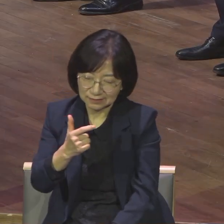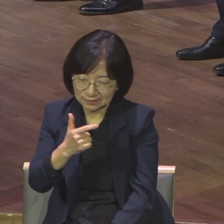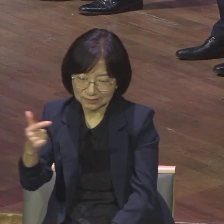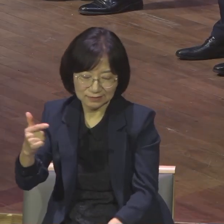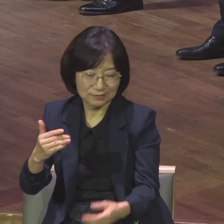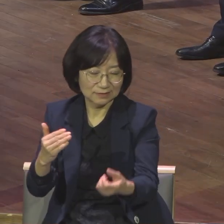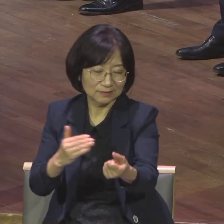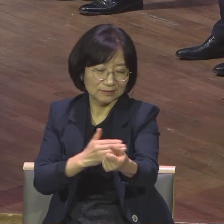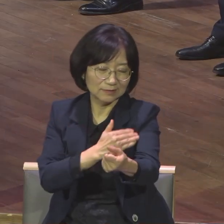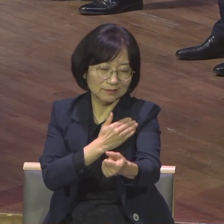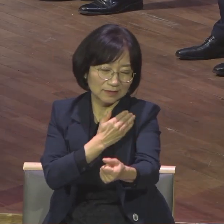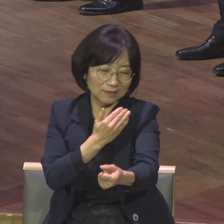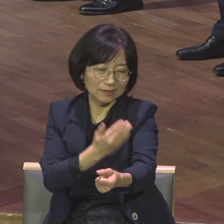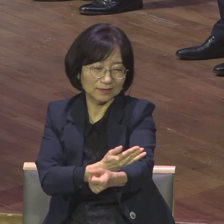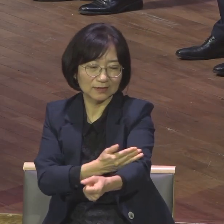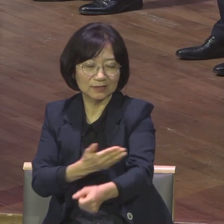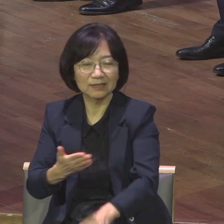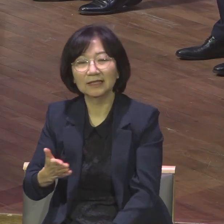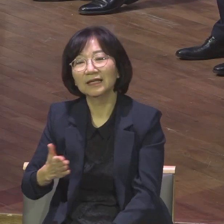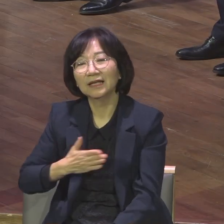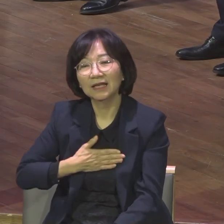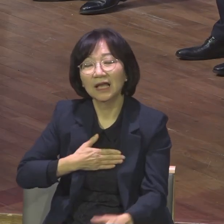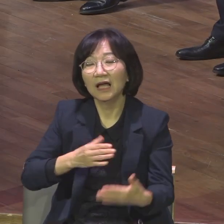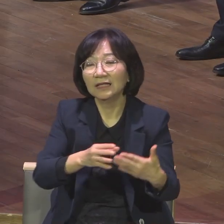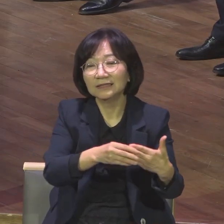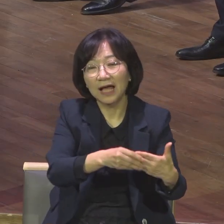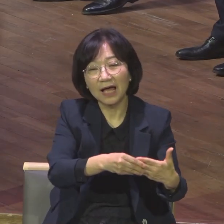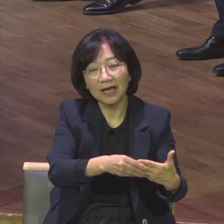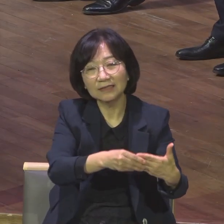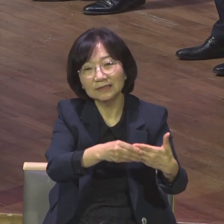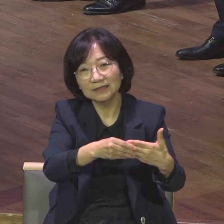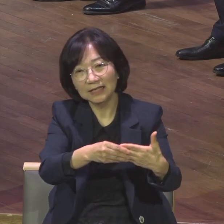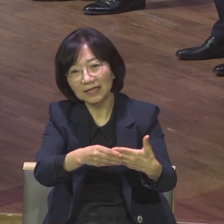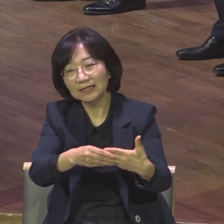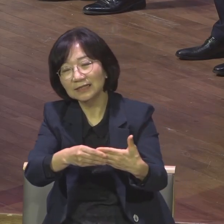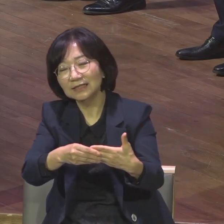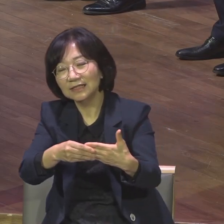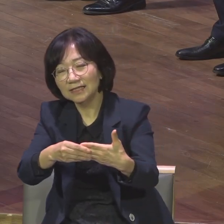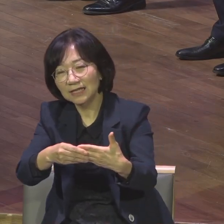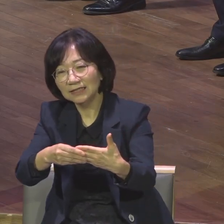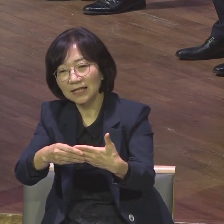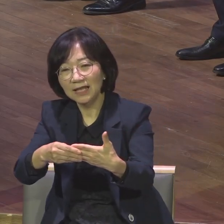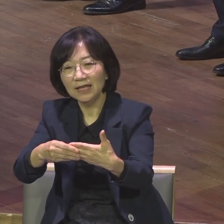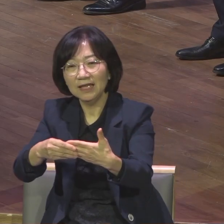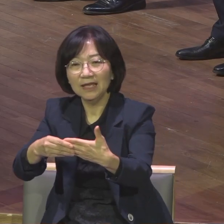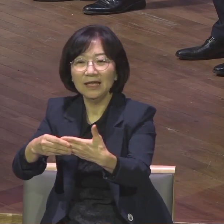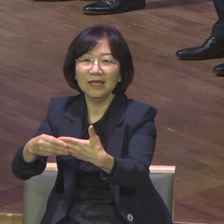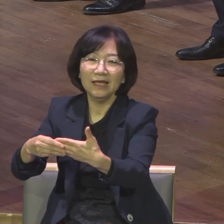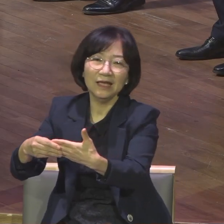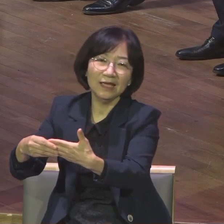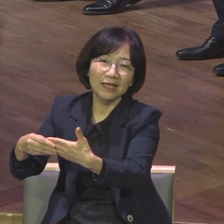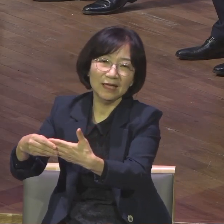하늘의 크신 능력이 나를 이끄시네